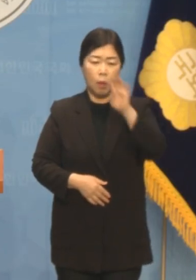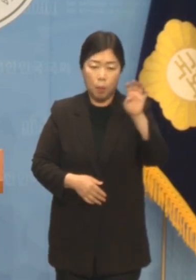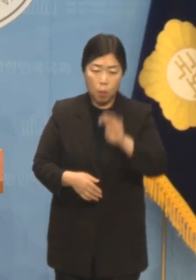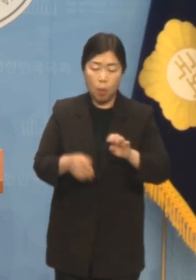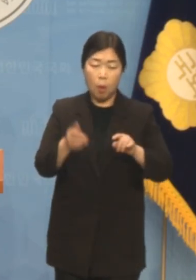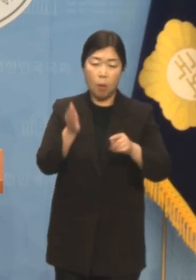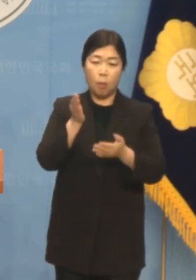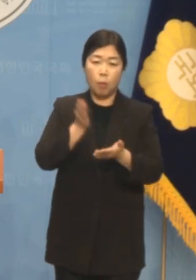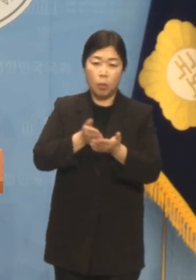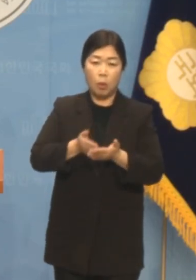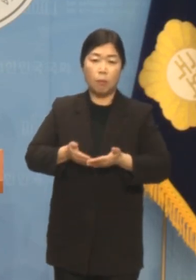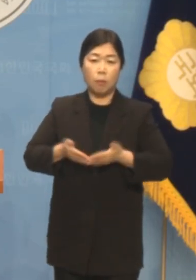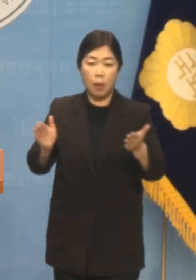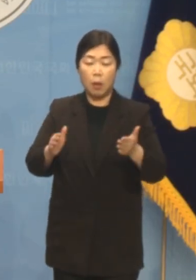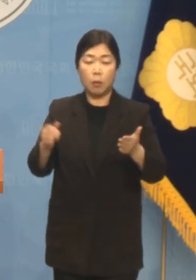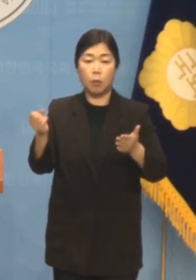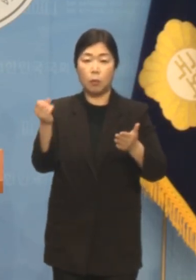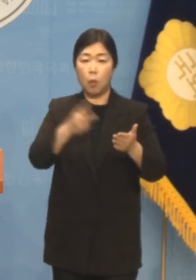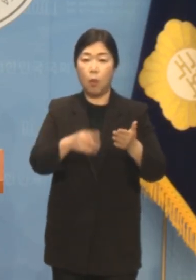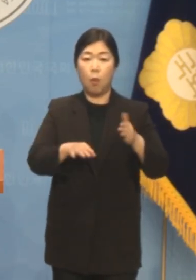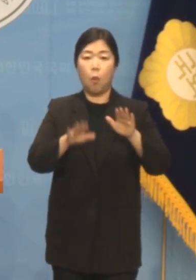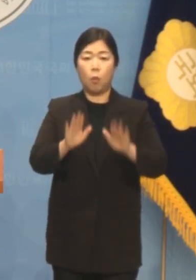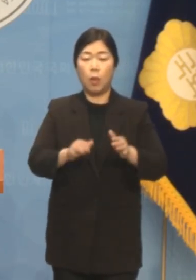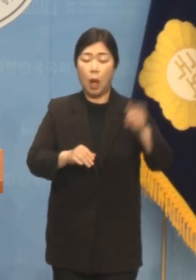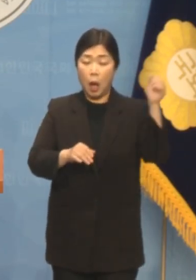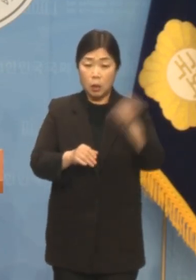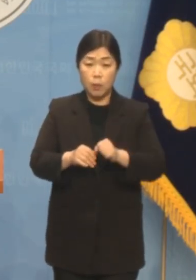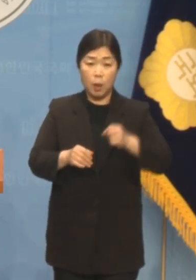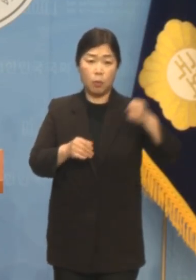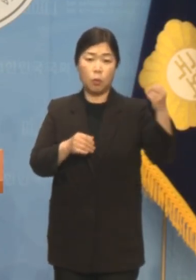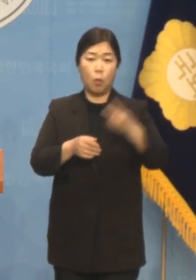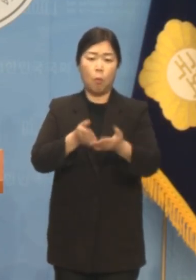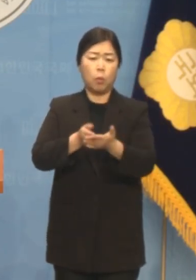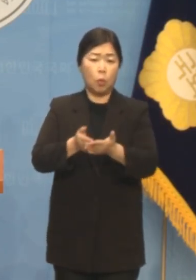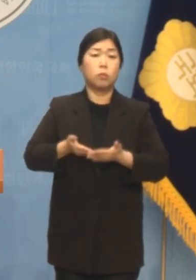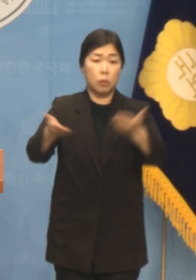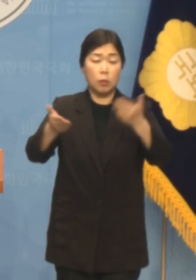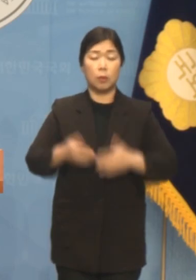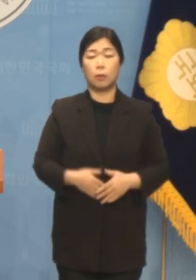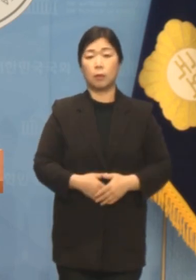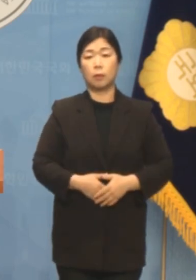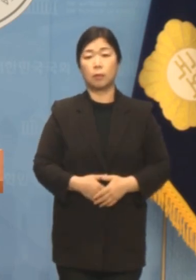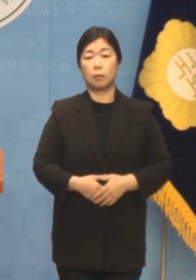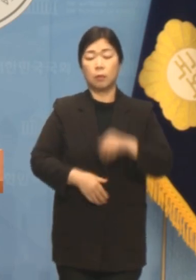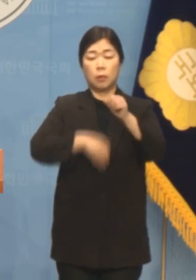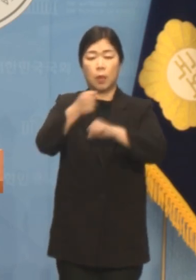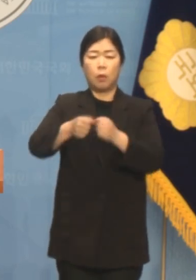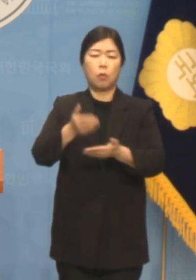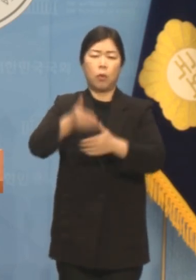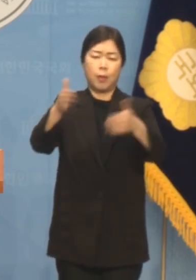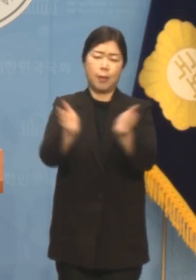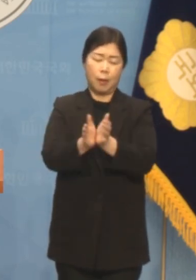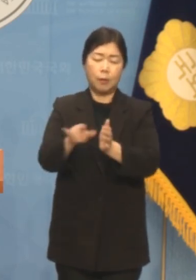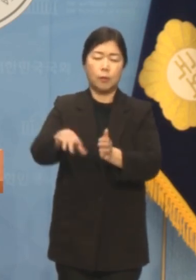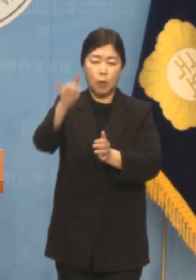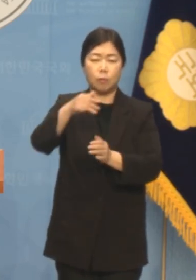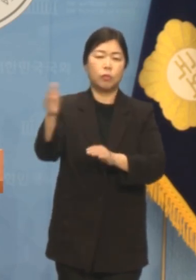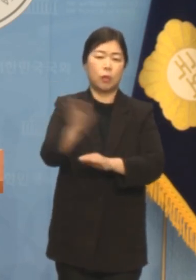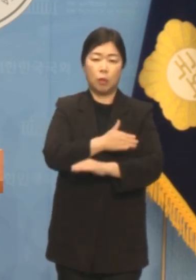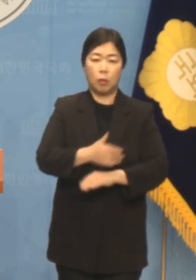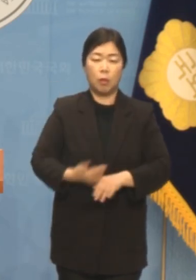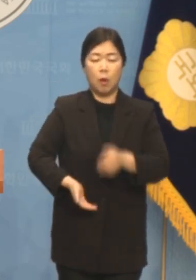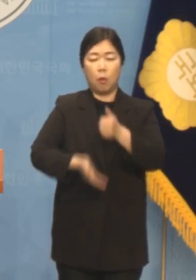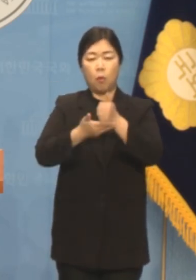보도하였고 오늘 아침에도 의미 없는 후속 보도를 하였습니다. 자유통일당은 처음부터 의도된